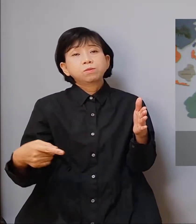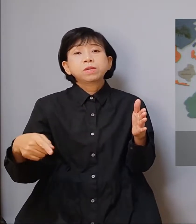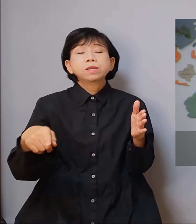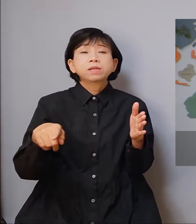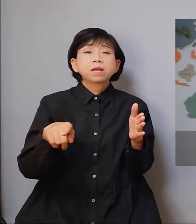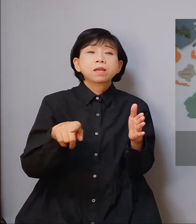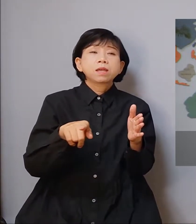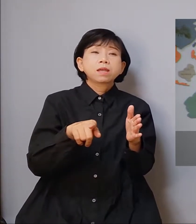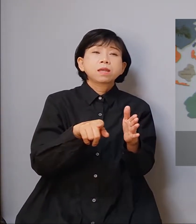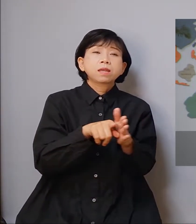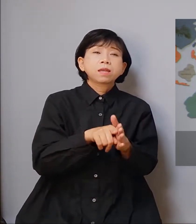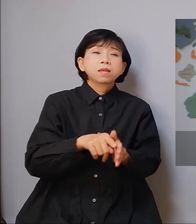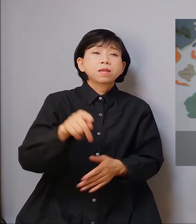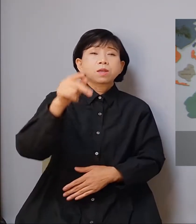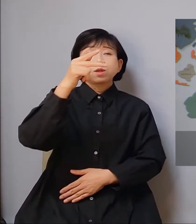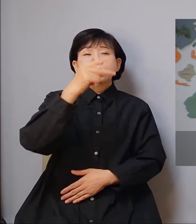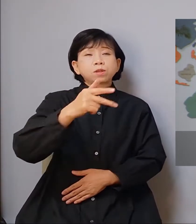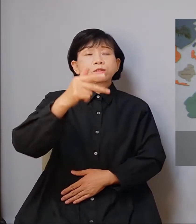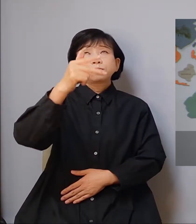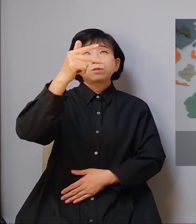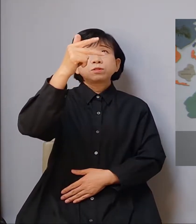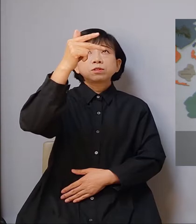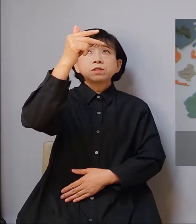나를 위해